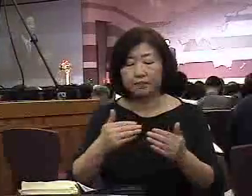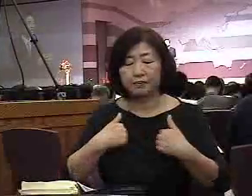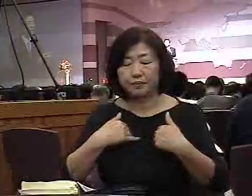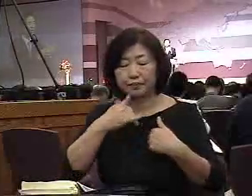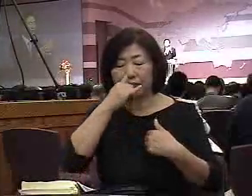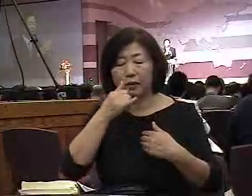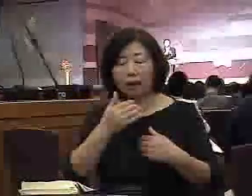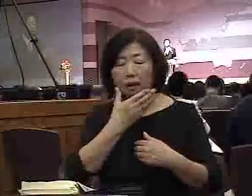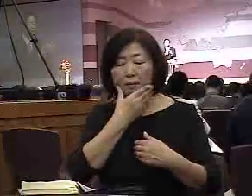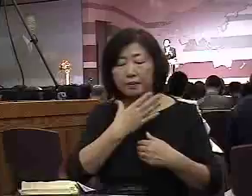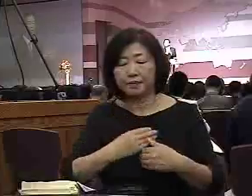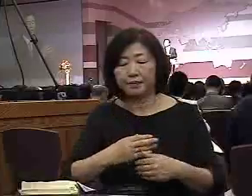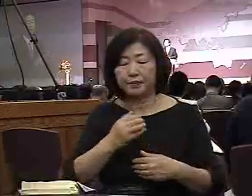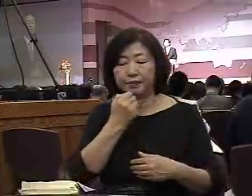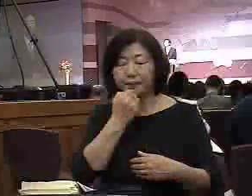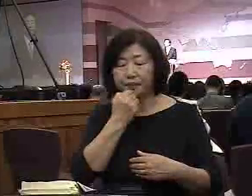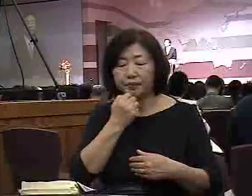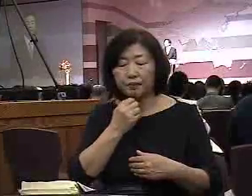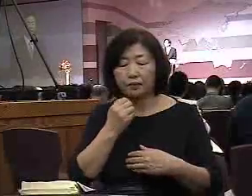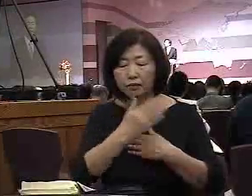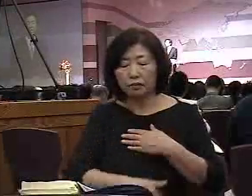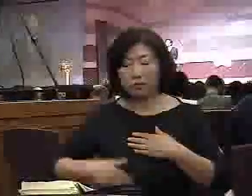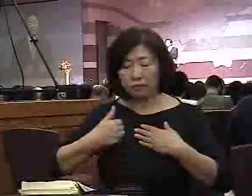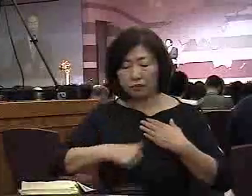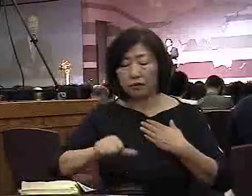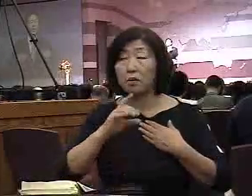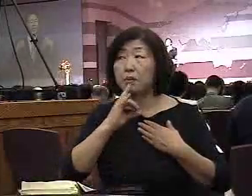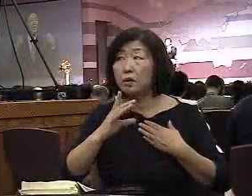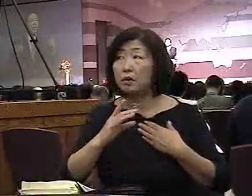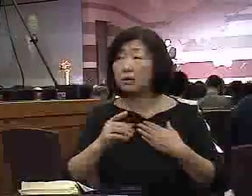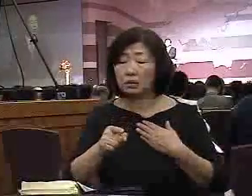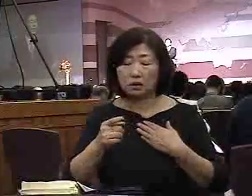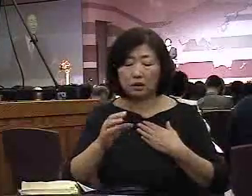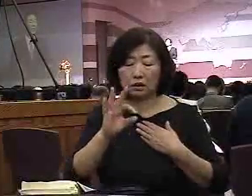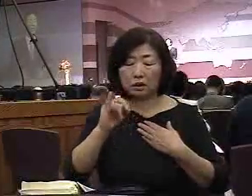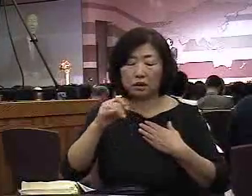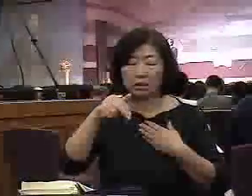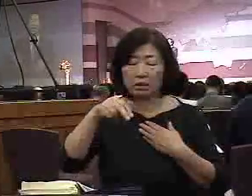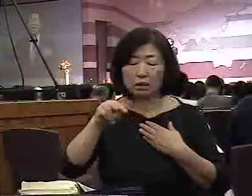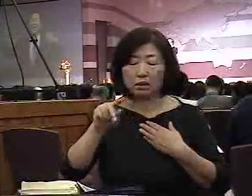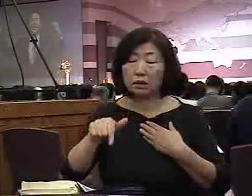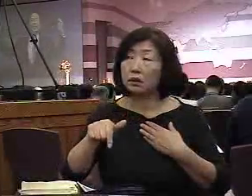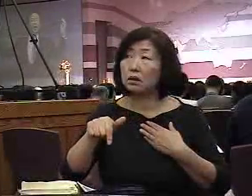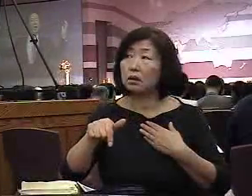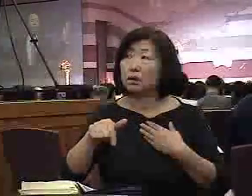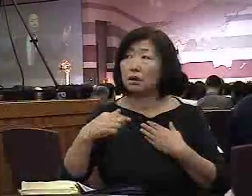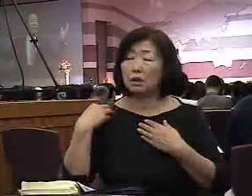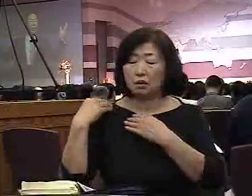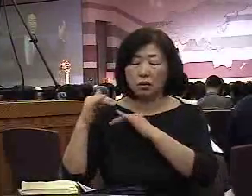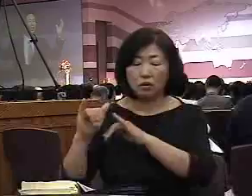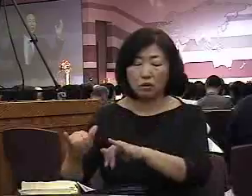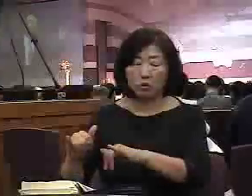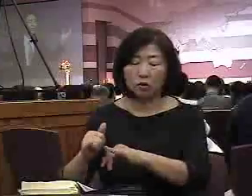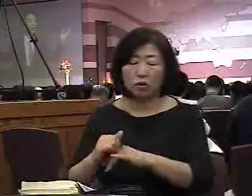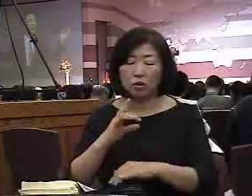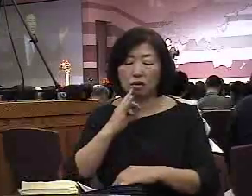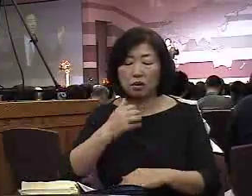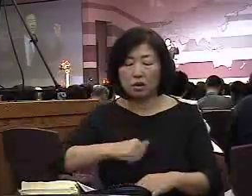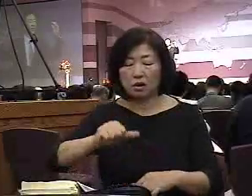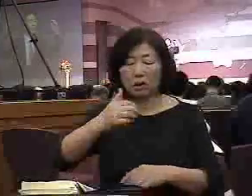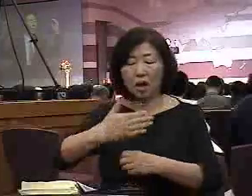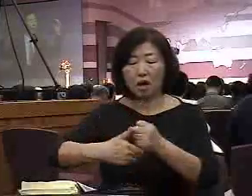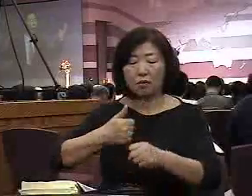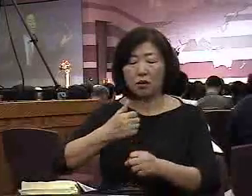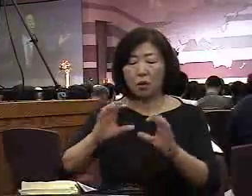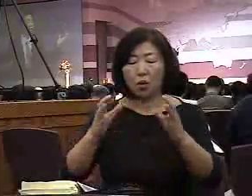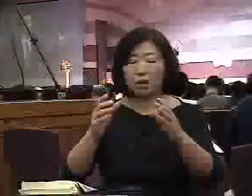아브라함에게 그 이삭은 단지 자신의 육신의 아들일 뿐입니다. 그러나 그 이삭을 내려놓게 될 때에 하나님의 독생자, 하나님의 어린 양,